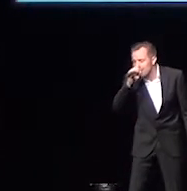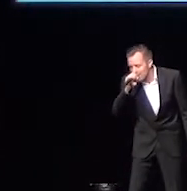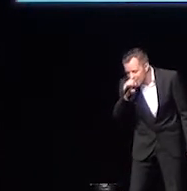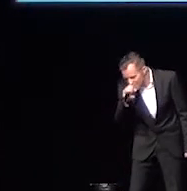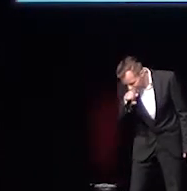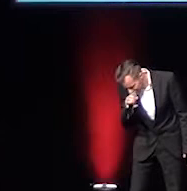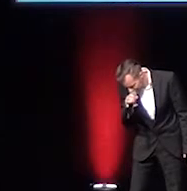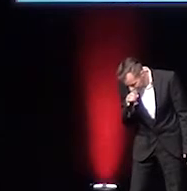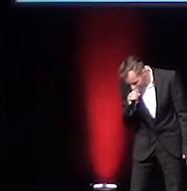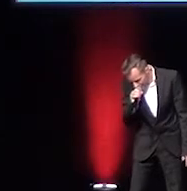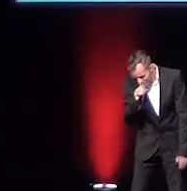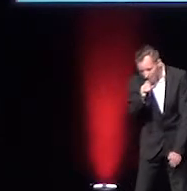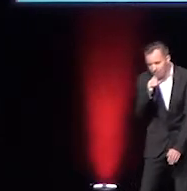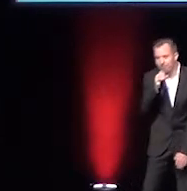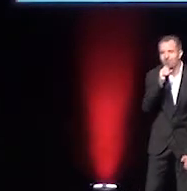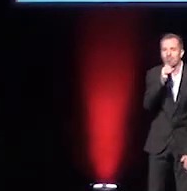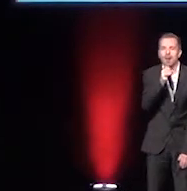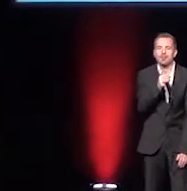Haus.